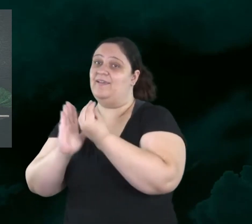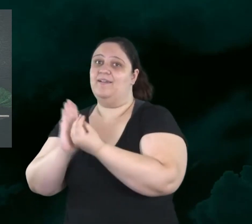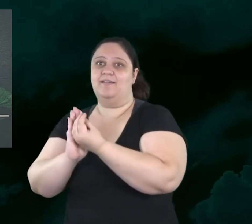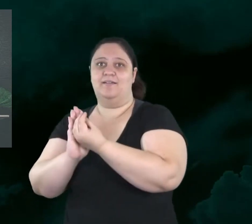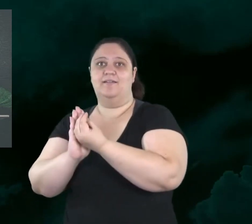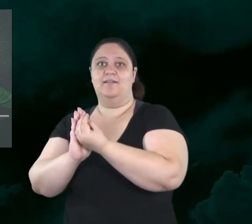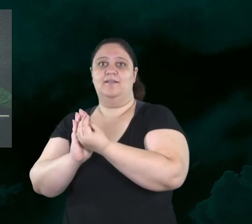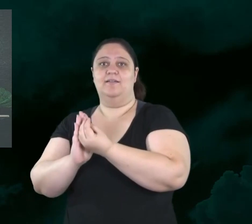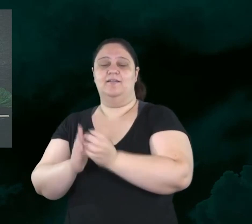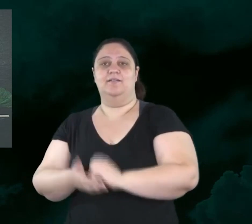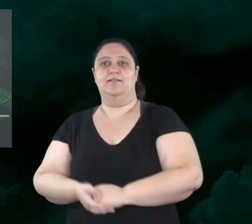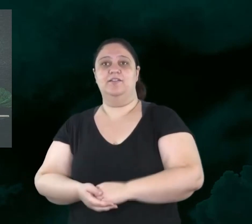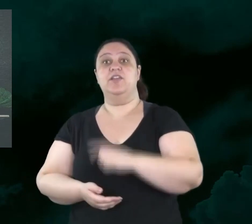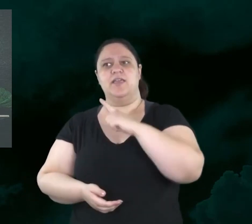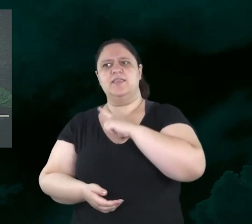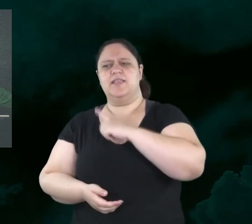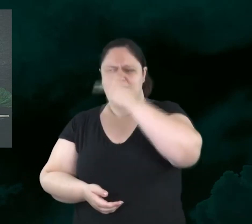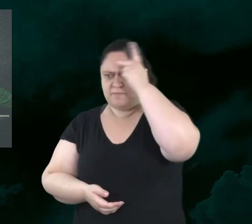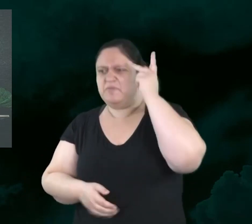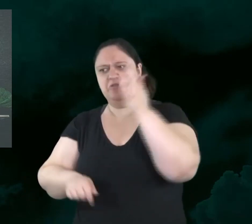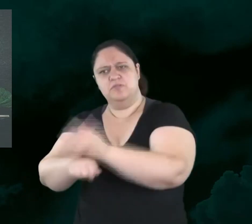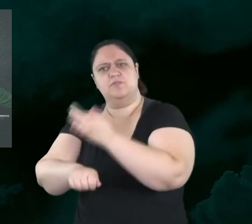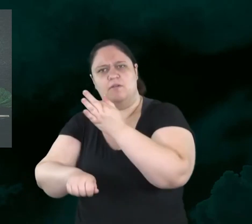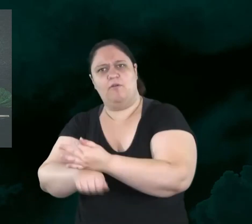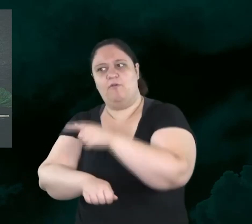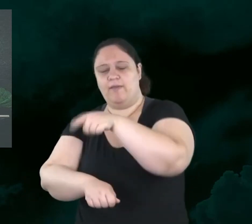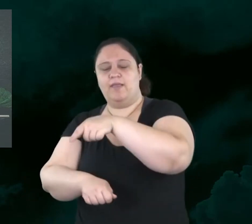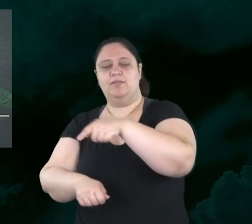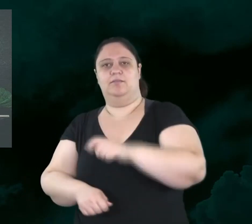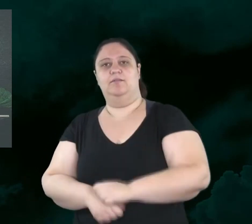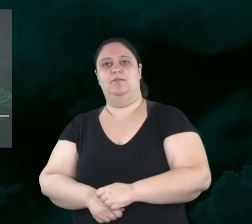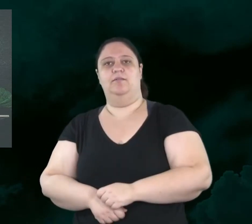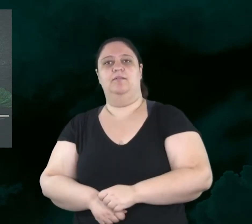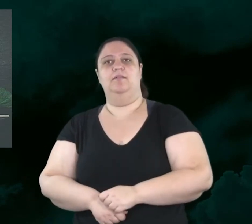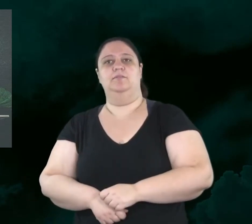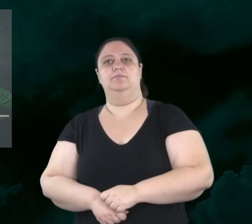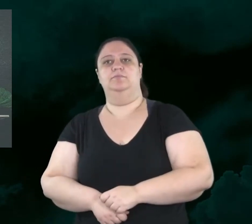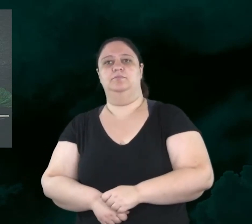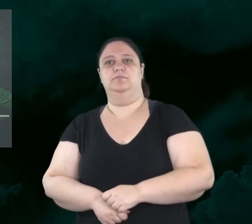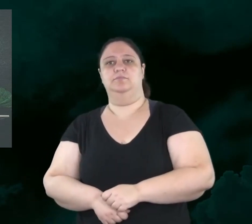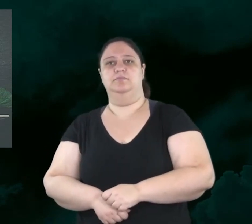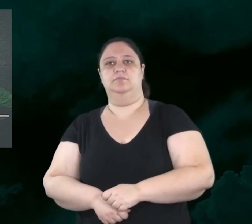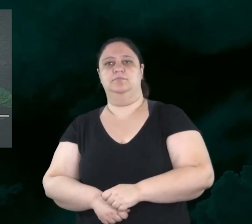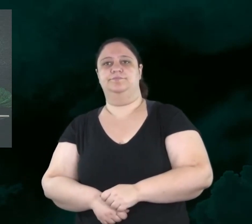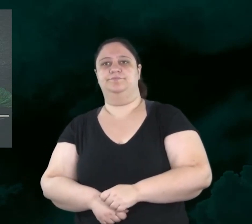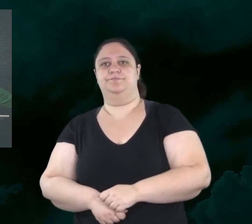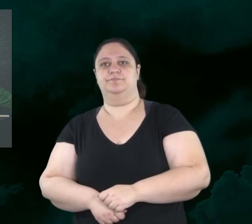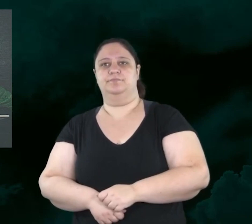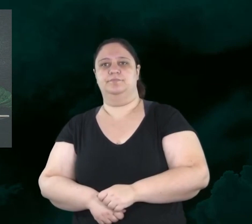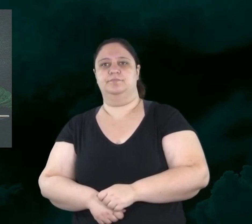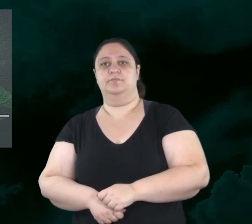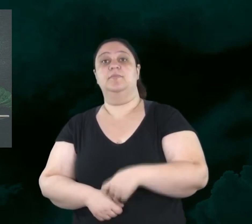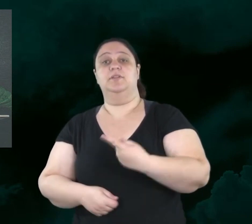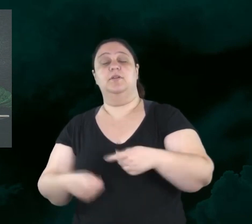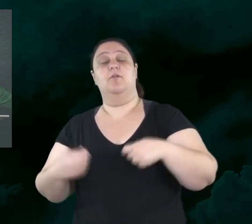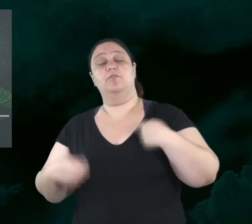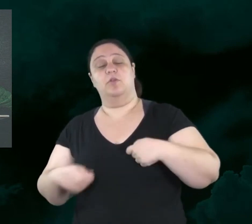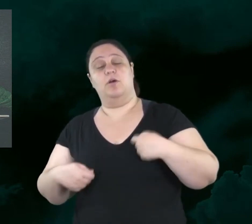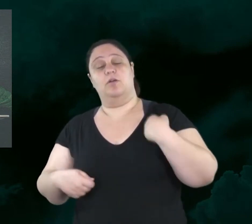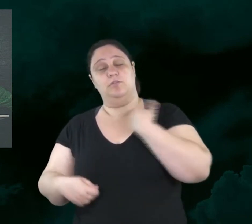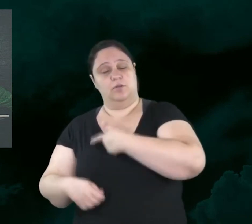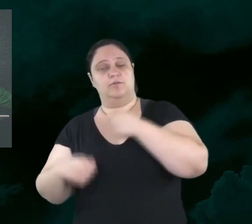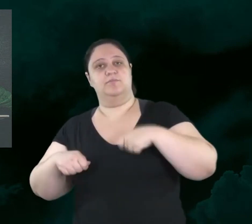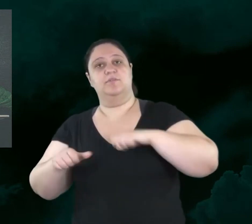pessoas que são perseverantes. Ali tem pessoas que é como, mesmo que você deixe um